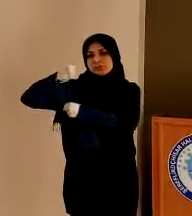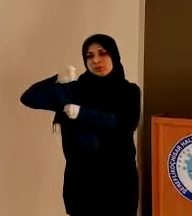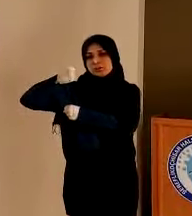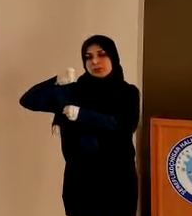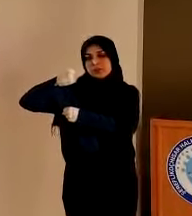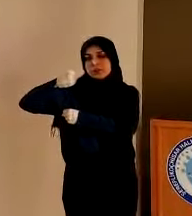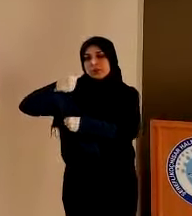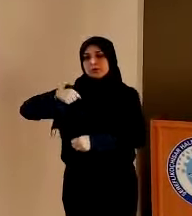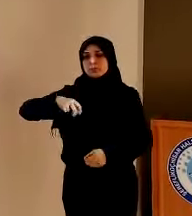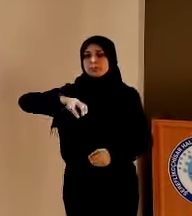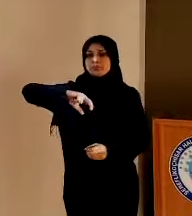şemsiye,